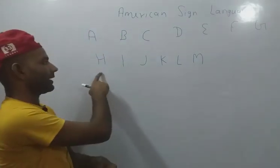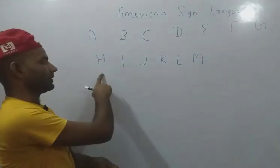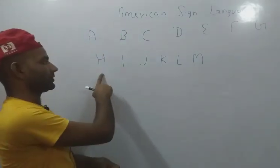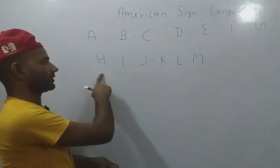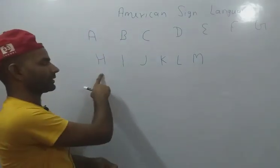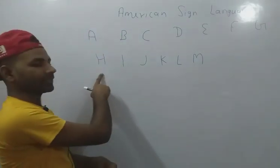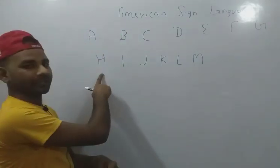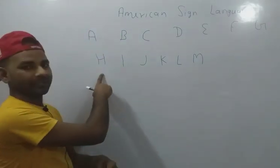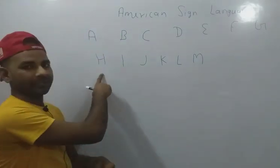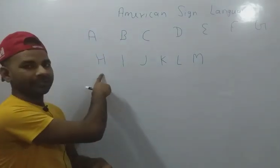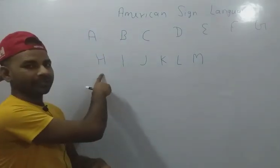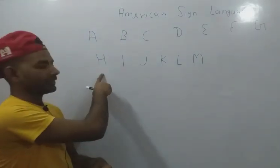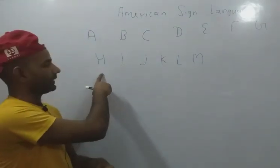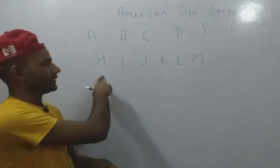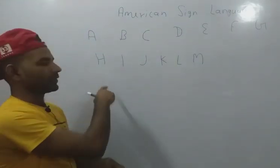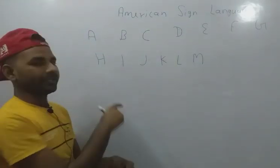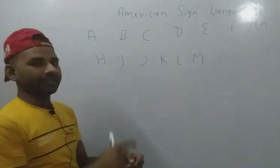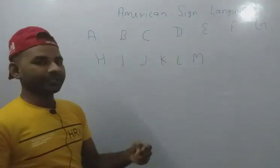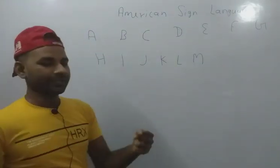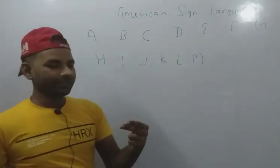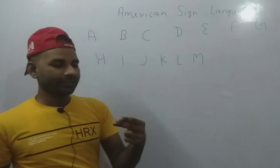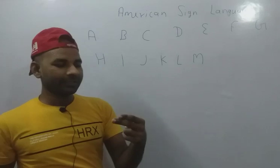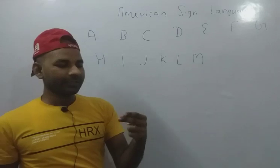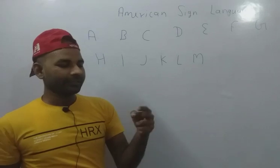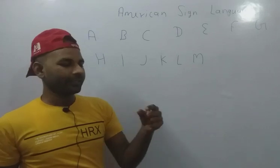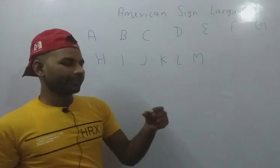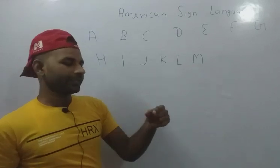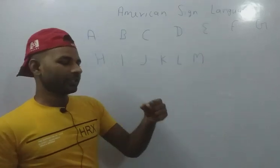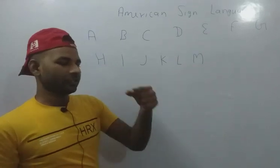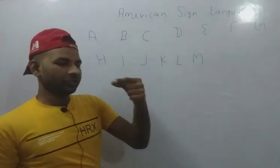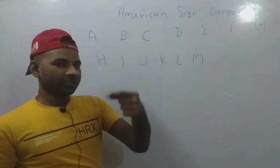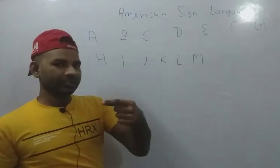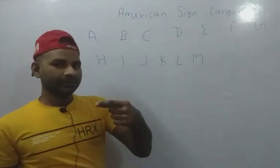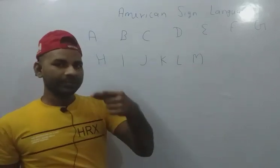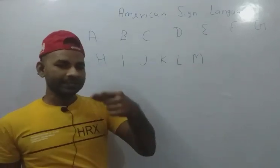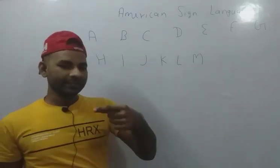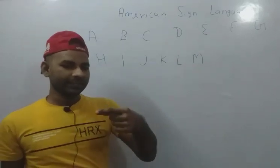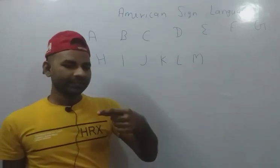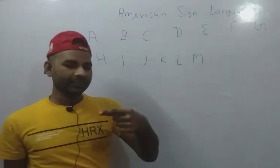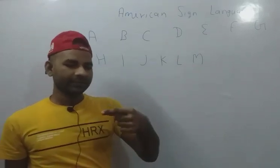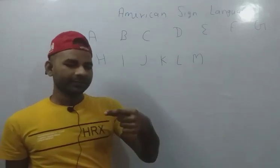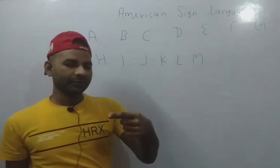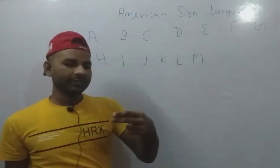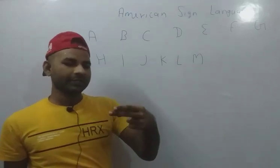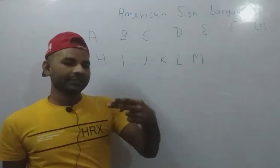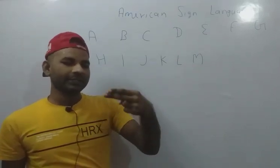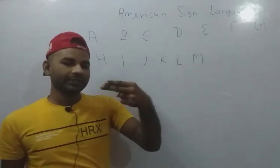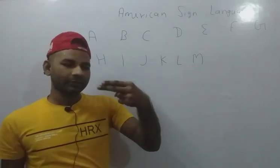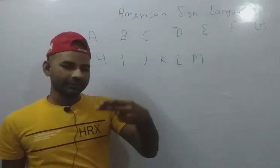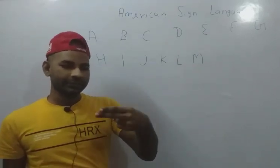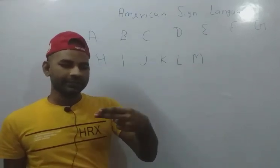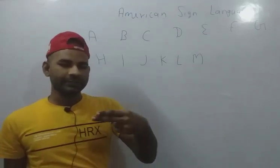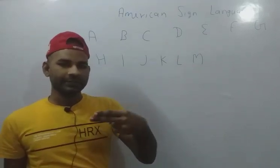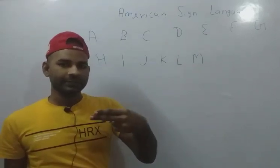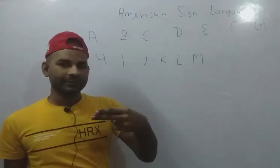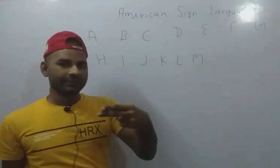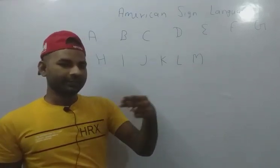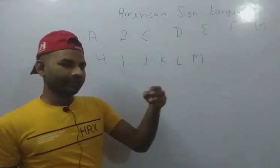एच, एच के लिए याद रखिए, जी के लिए आपने ऐसे किया था और एच के लिए एक और कर दीजिए, ऐसे